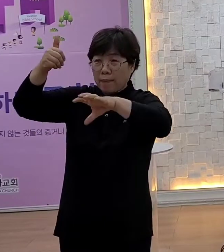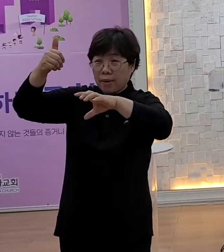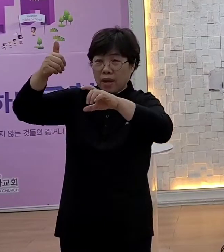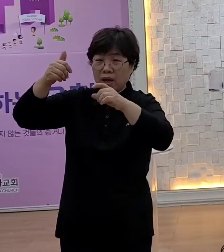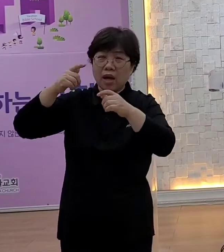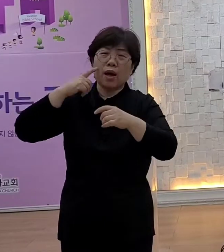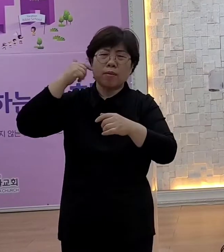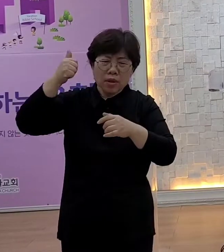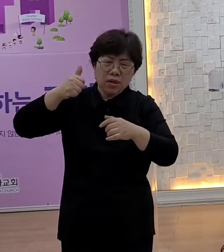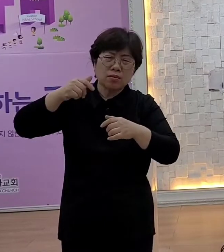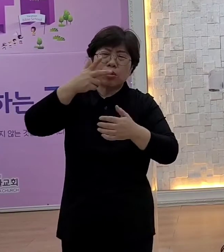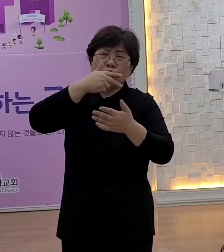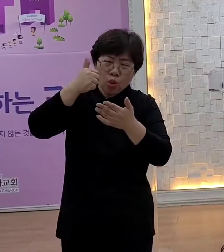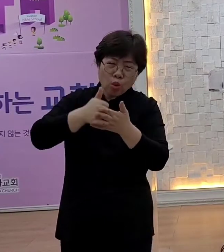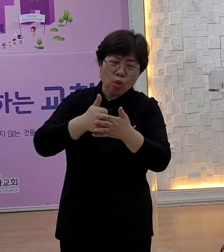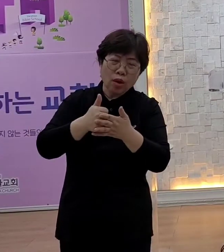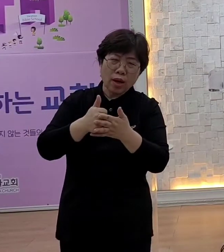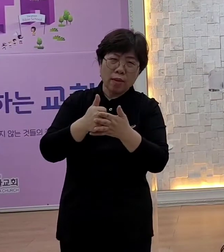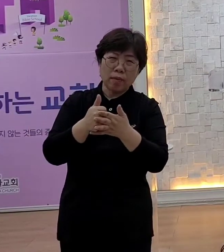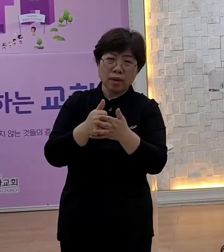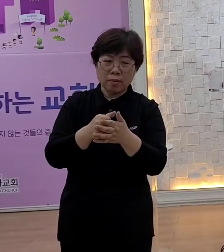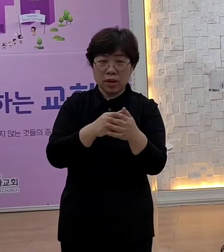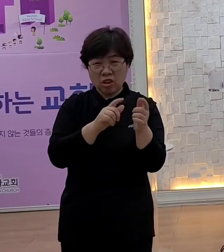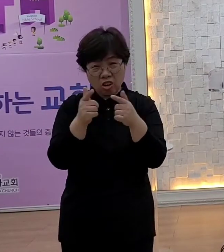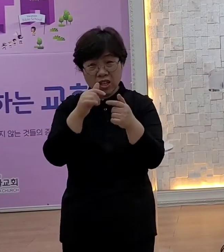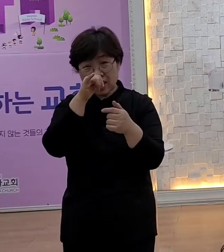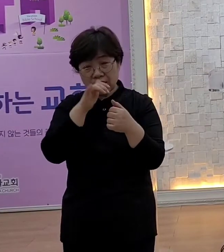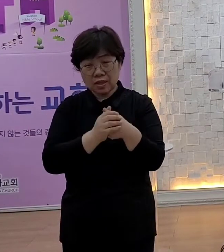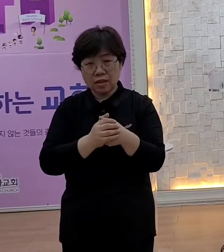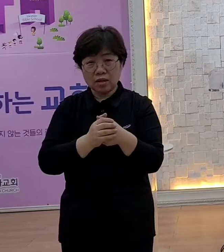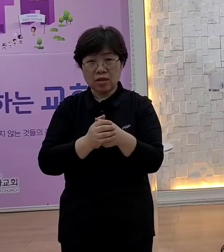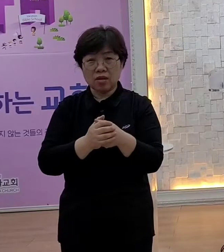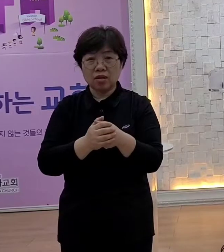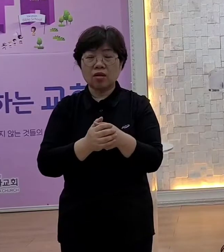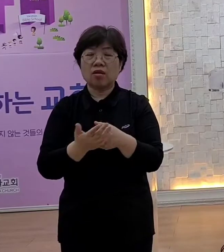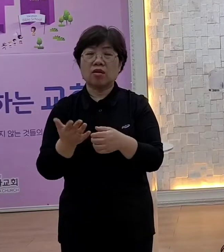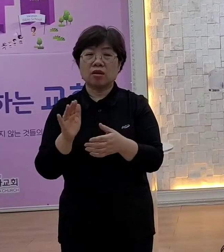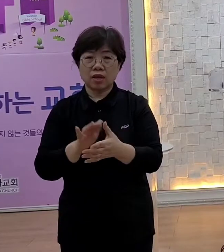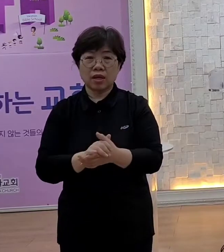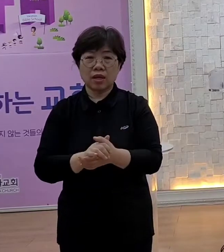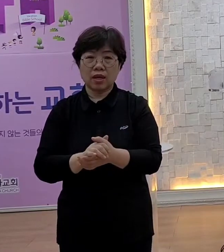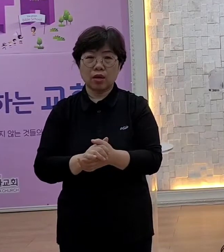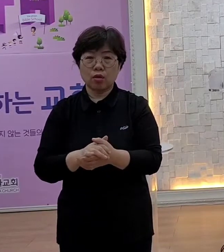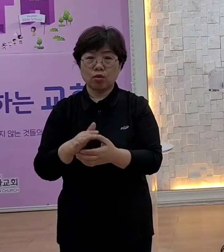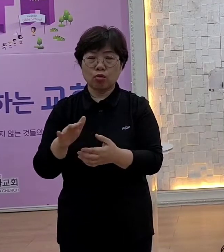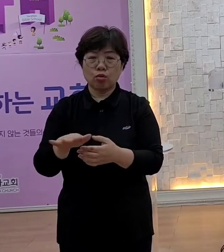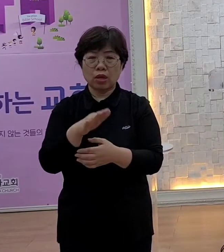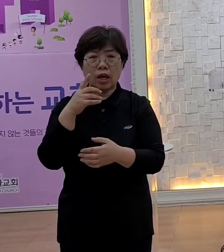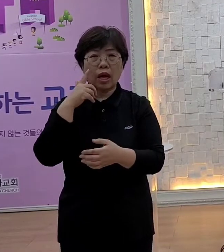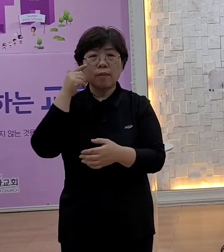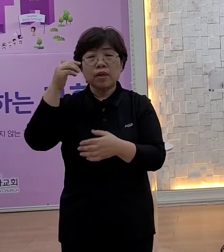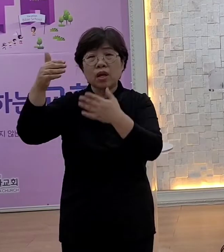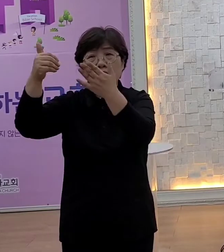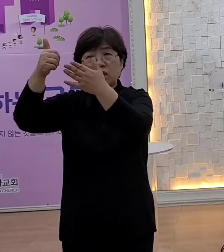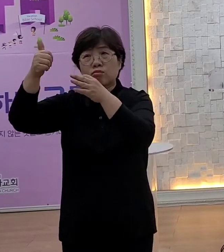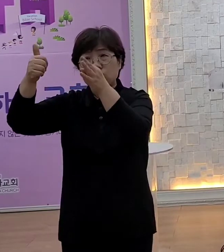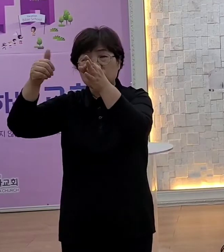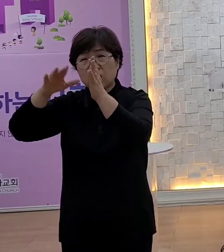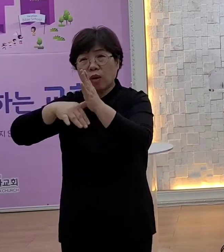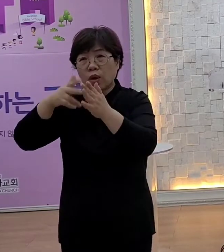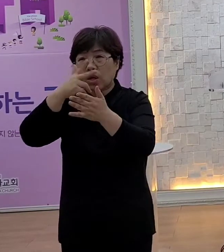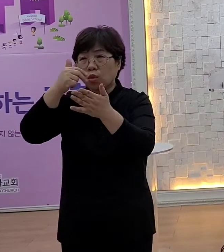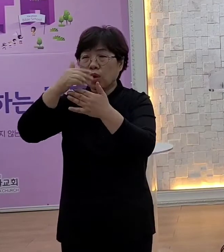있어요. 다른 것도 다 하나님이라는 뜻인데 뭐가 차이가 있을까? 자,